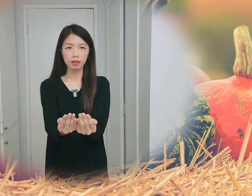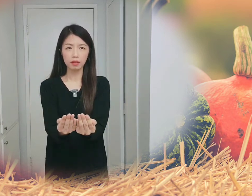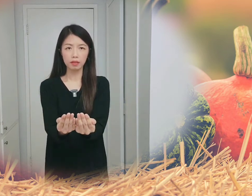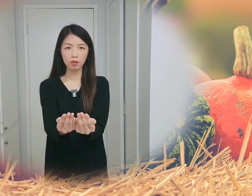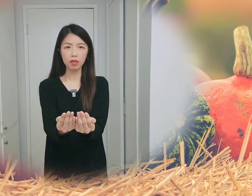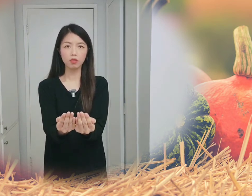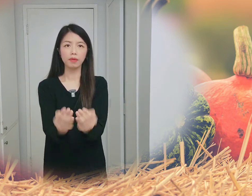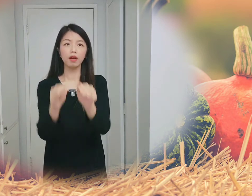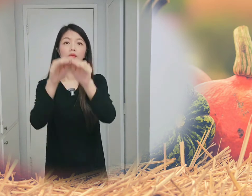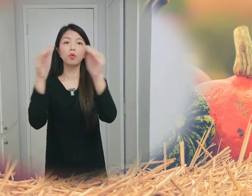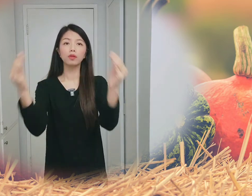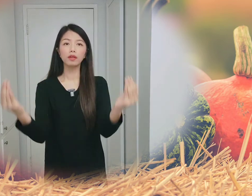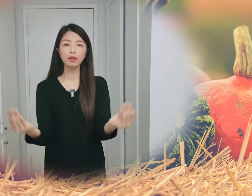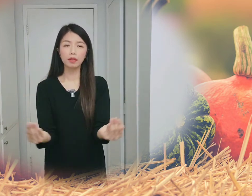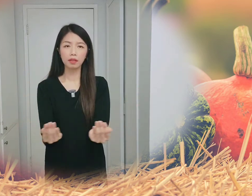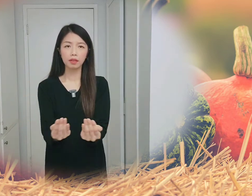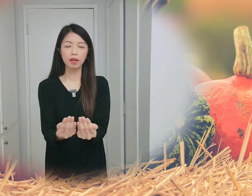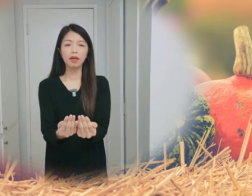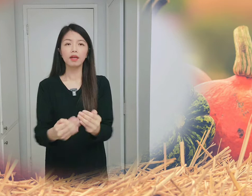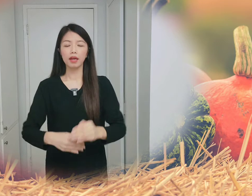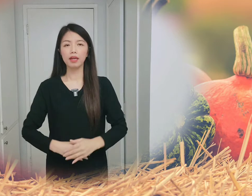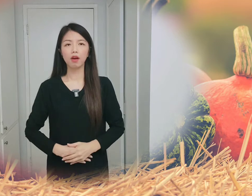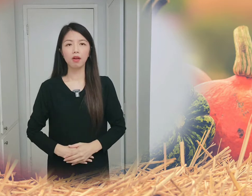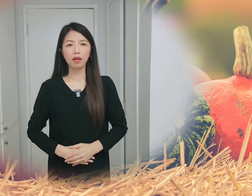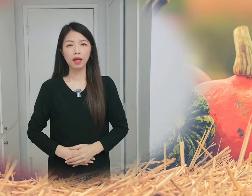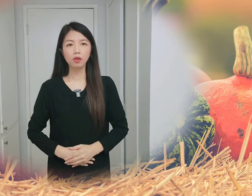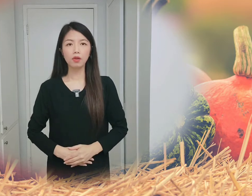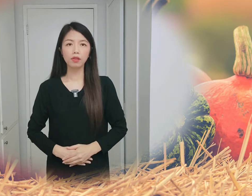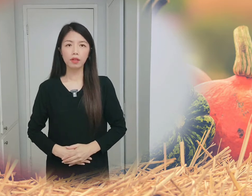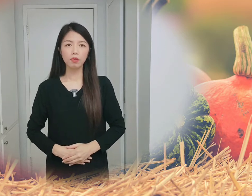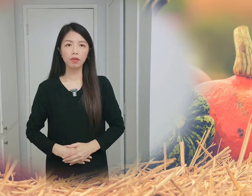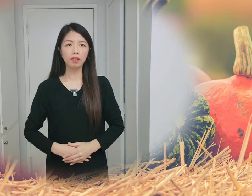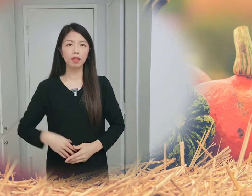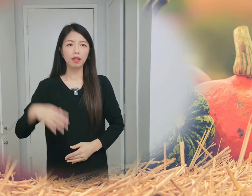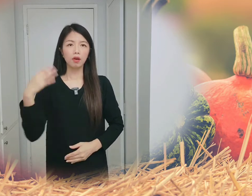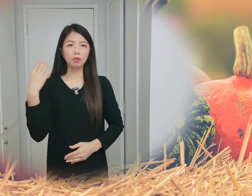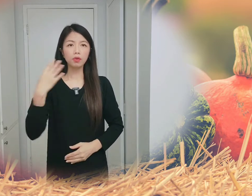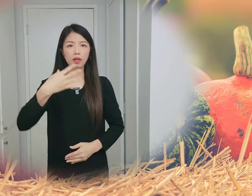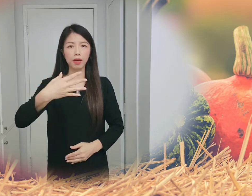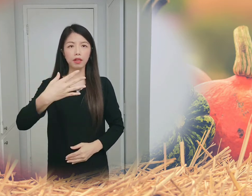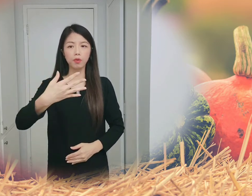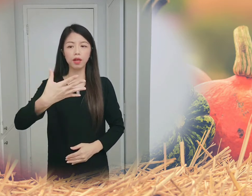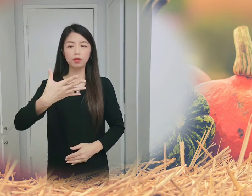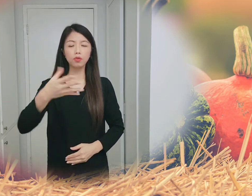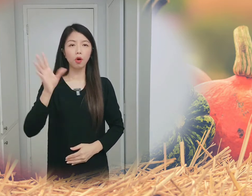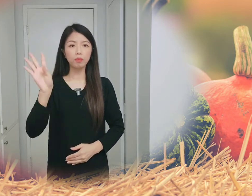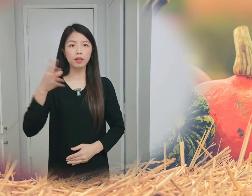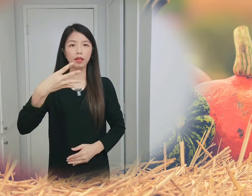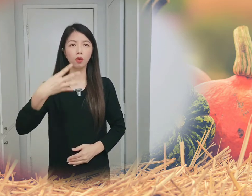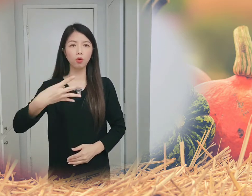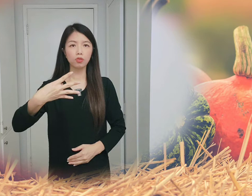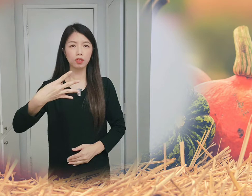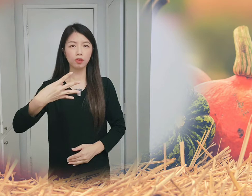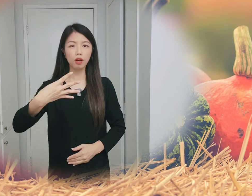새끼손가락까지만 터치해 주시면 돼요. 모든 계절, 계절이라고 하는 뜻의 수어는 손등이 밖을 보이게 하시고 엄지를